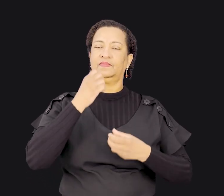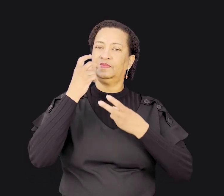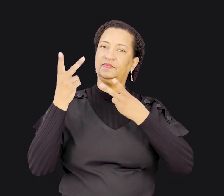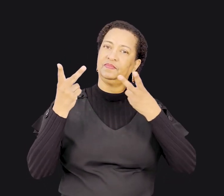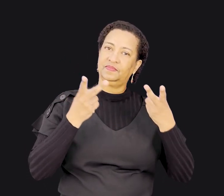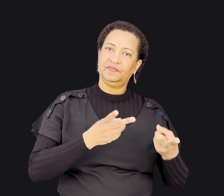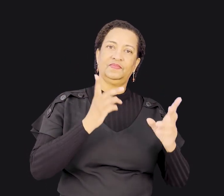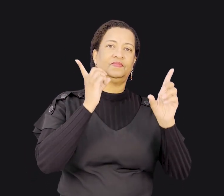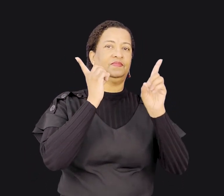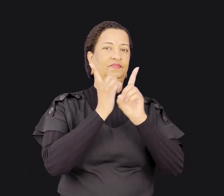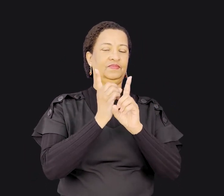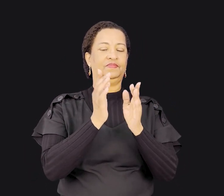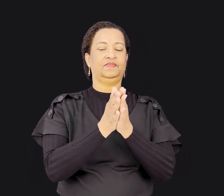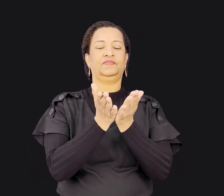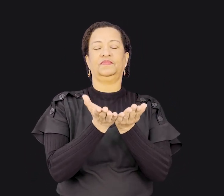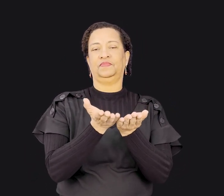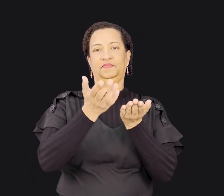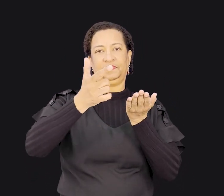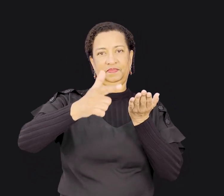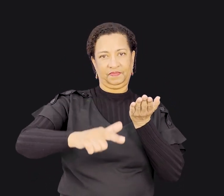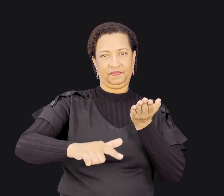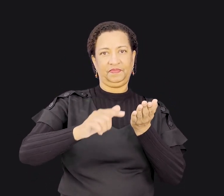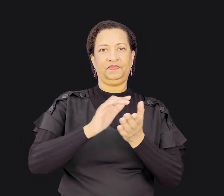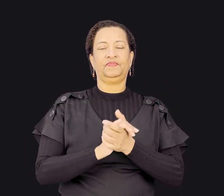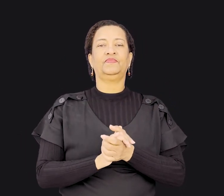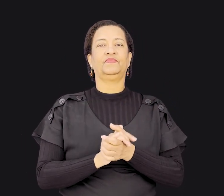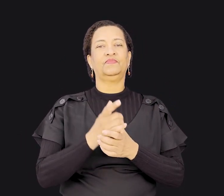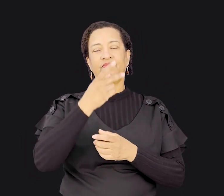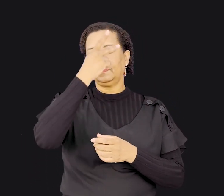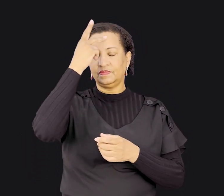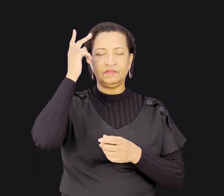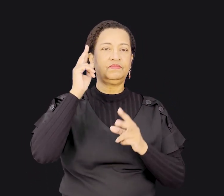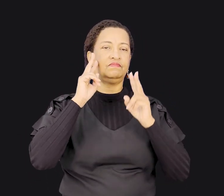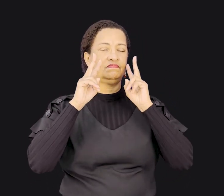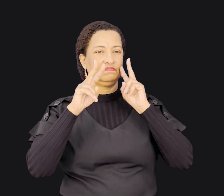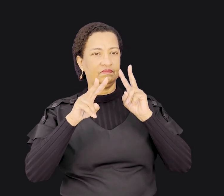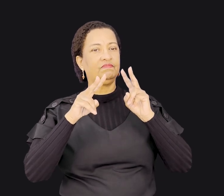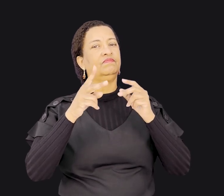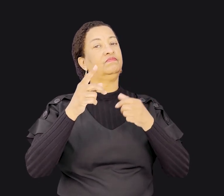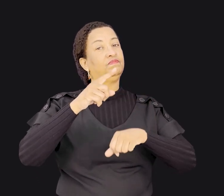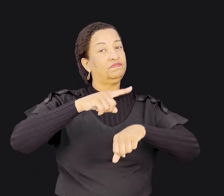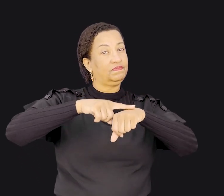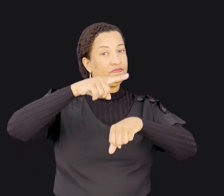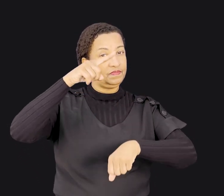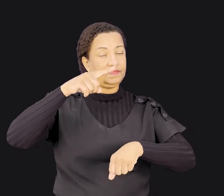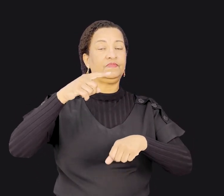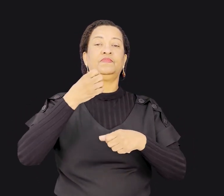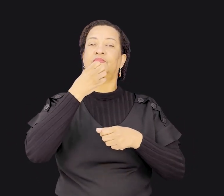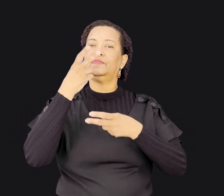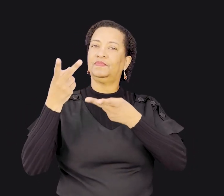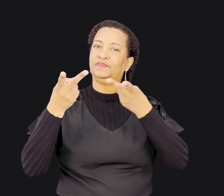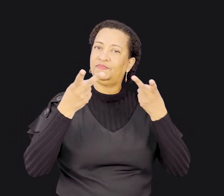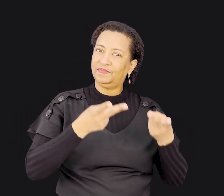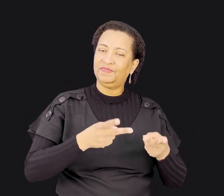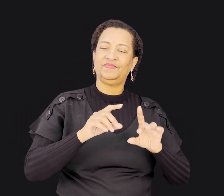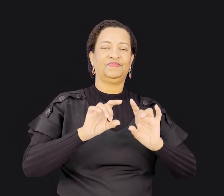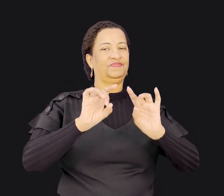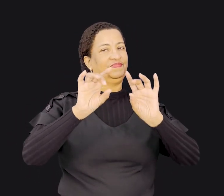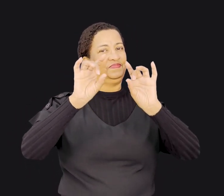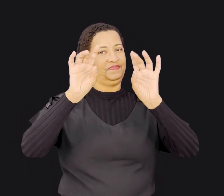Seja muito bem-vindo a mais um encontro com a palavra. Para aqueles que estão ouvindo o nosso programa pela primeira vez, damos as boas-vindas especiais.